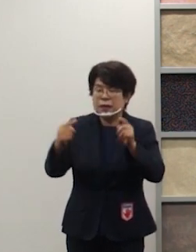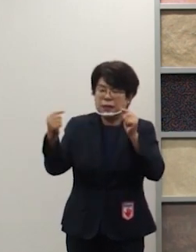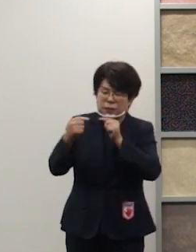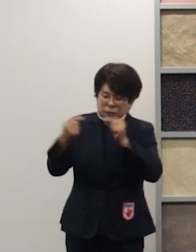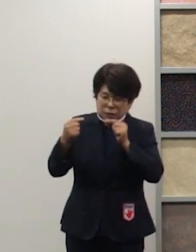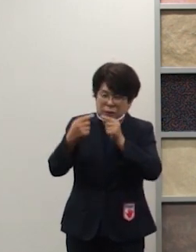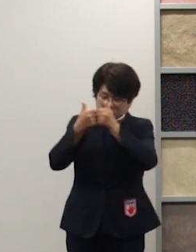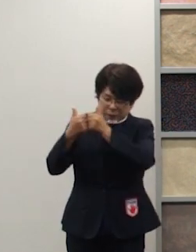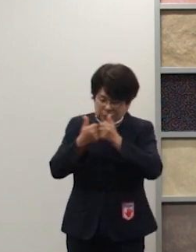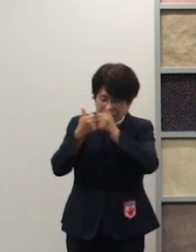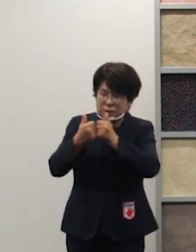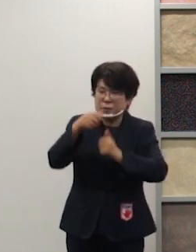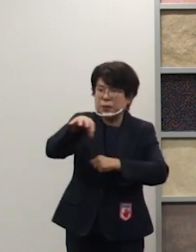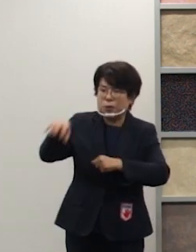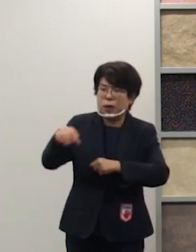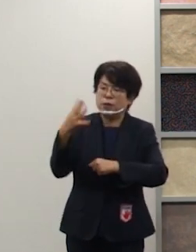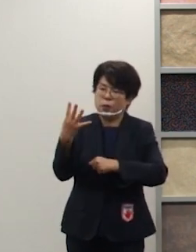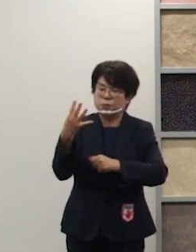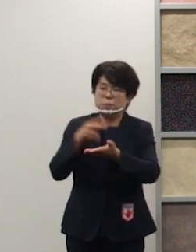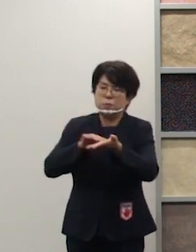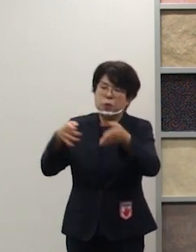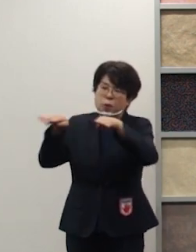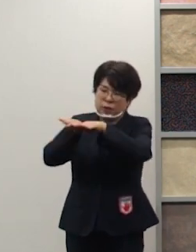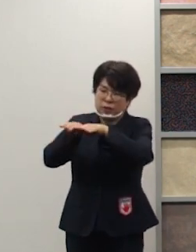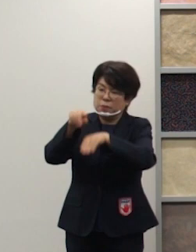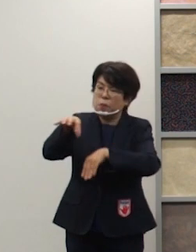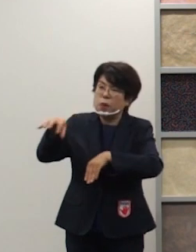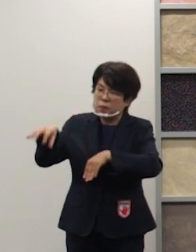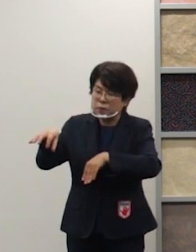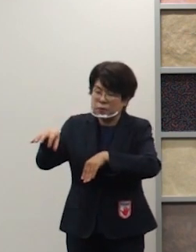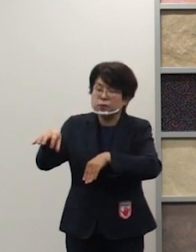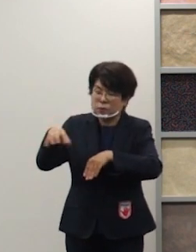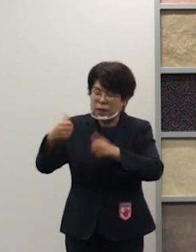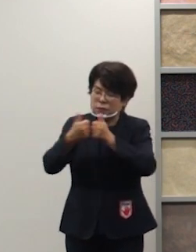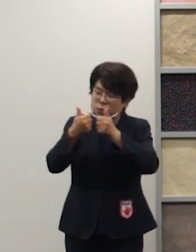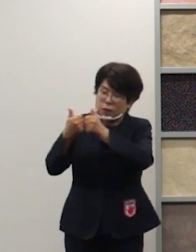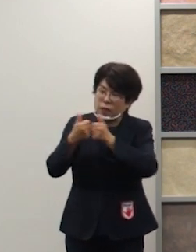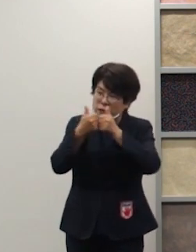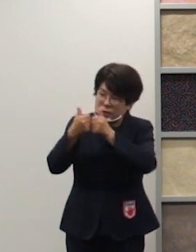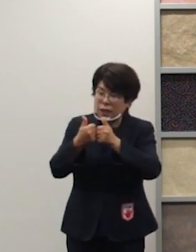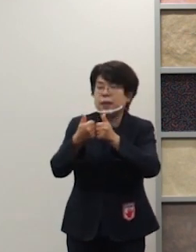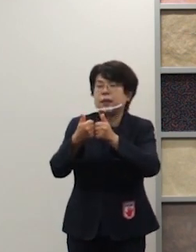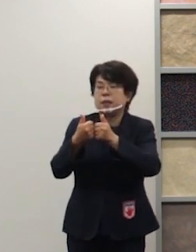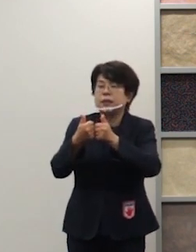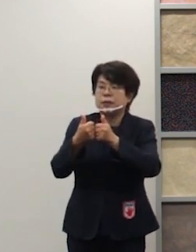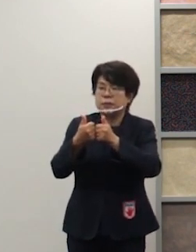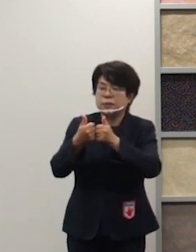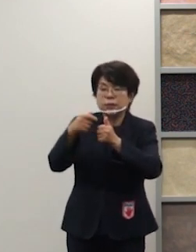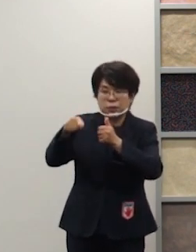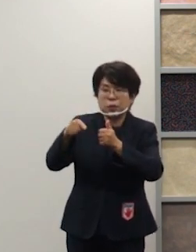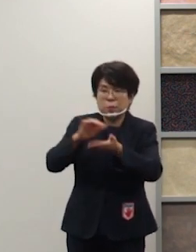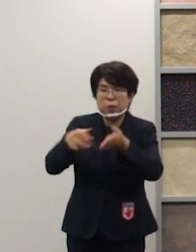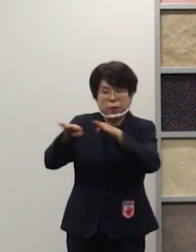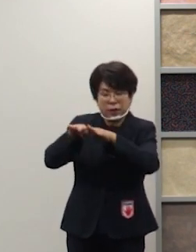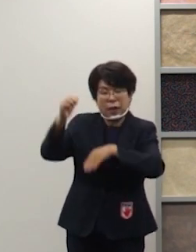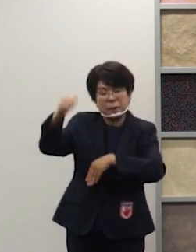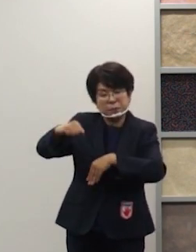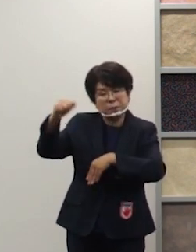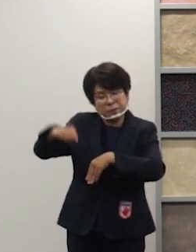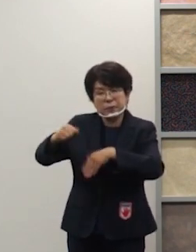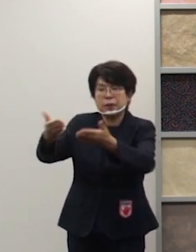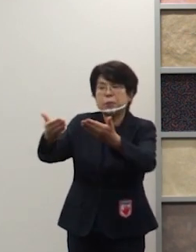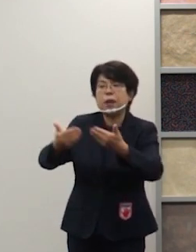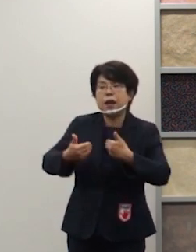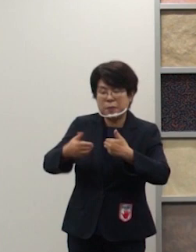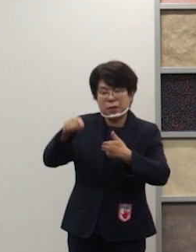調整が整えばですね、当該病院のご了解をいただいた上で、またさらに、重点指定病院に、